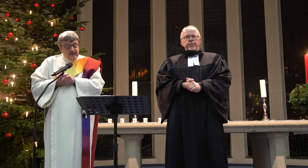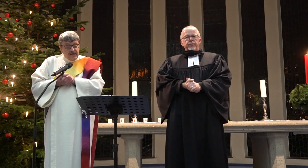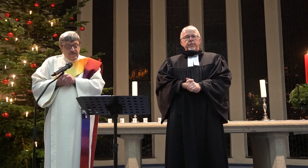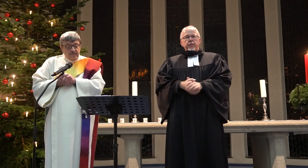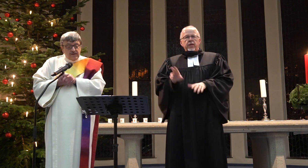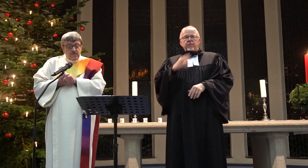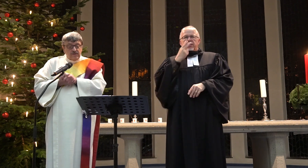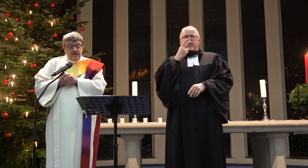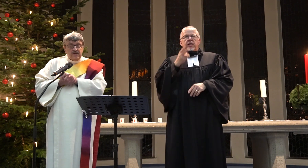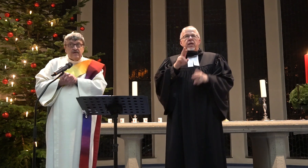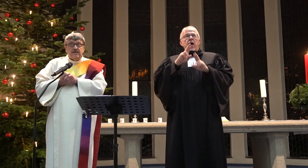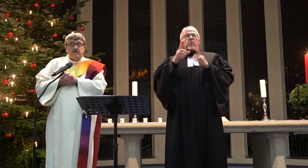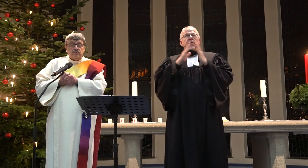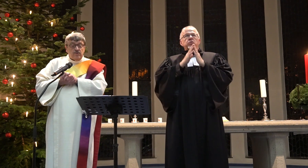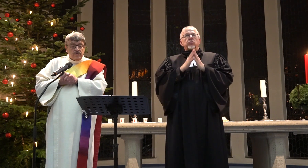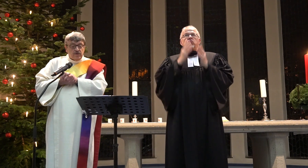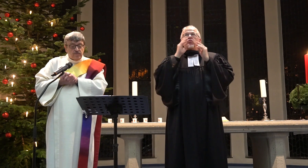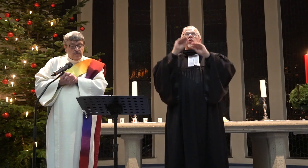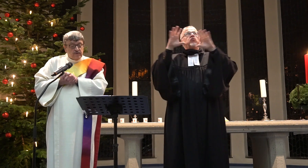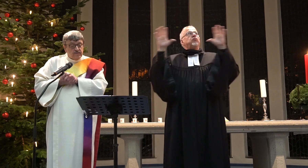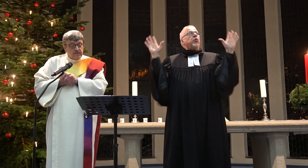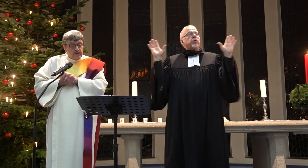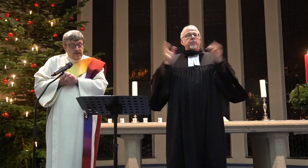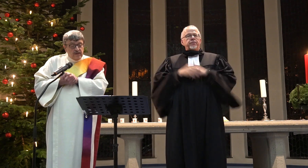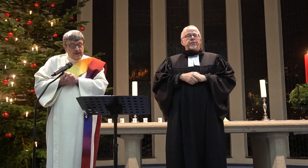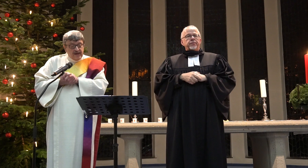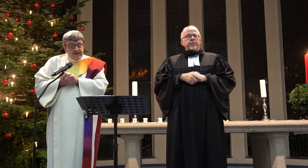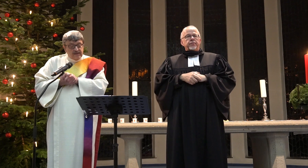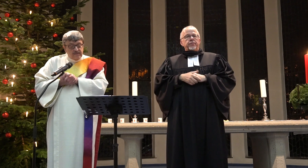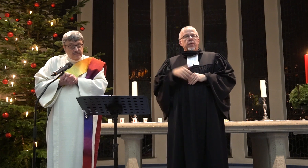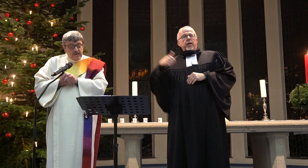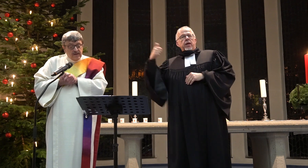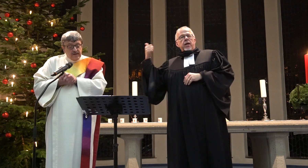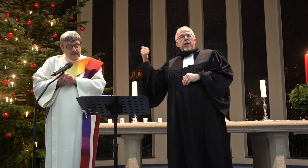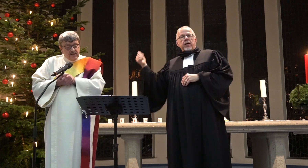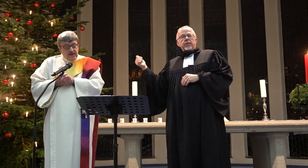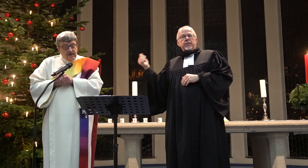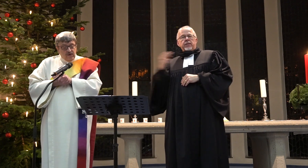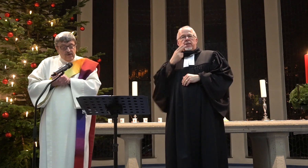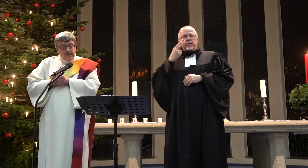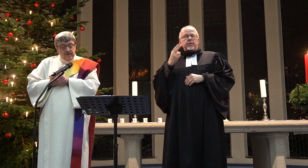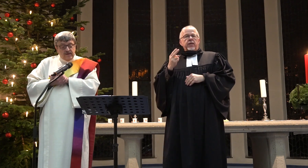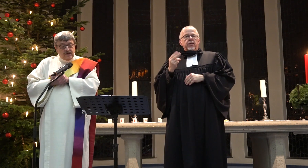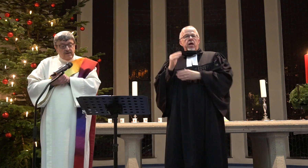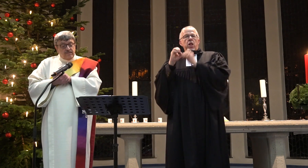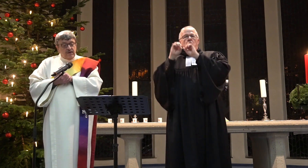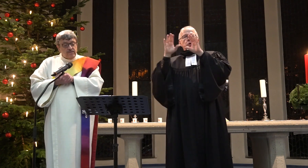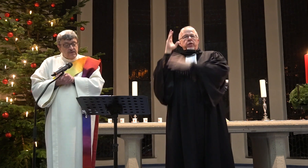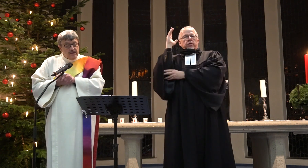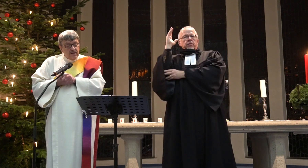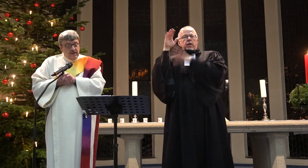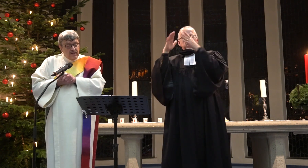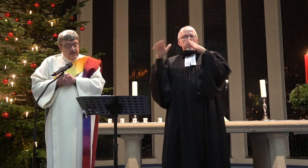Wir sehen, die Reformationskirche ist schön geschmückt. Rechts seht ihr einen leuchtenden